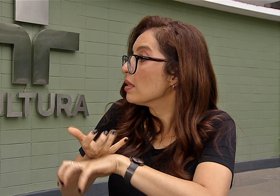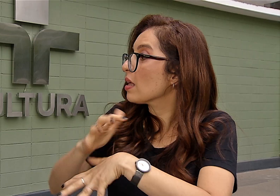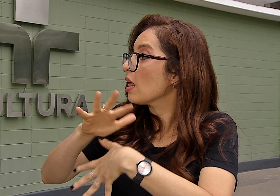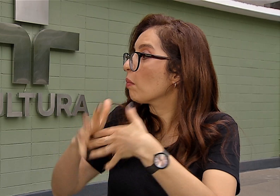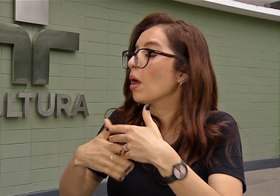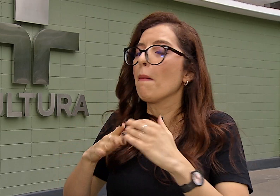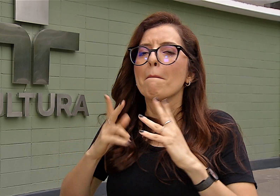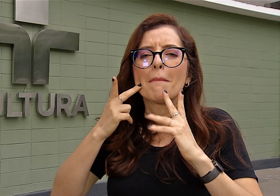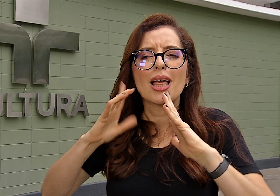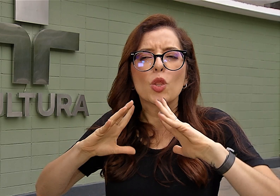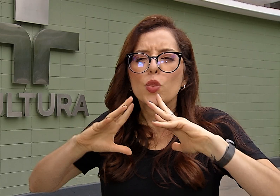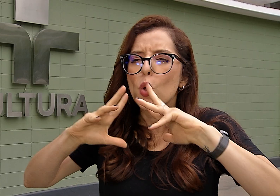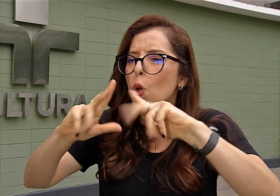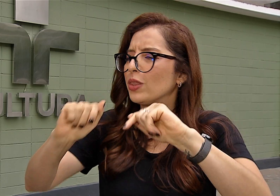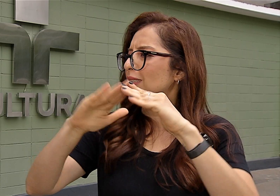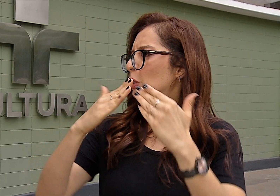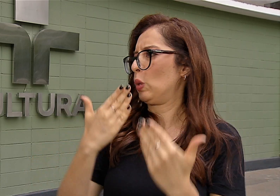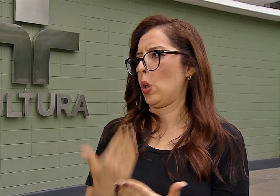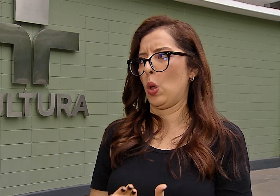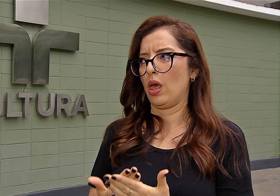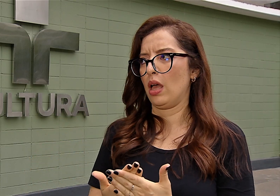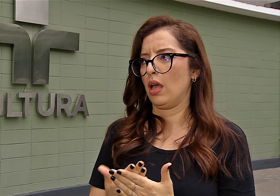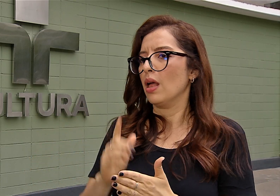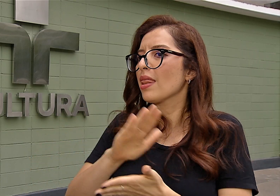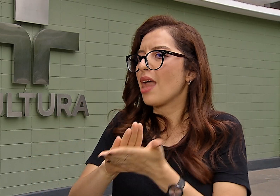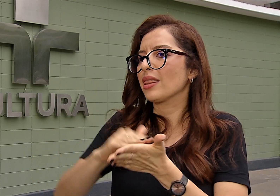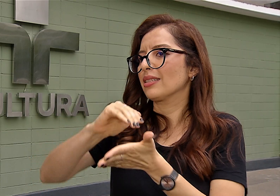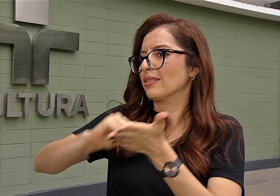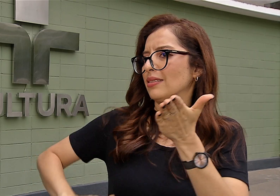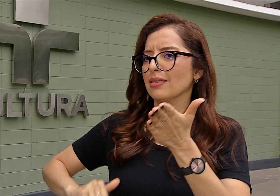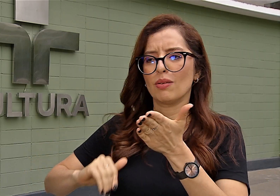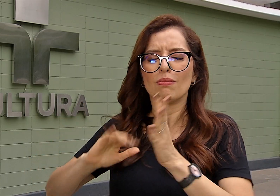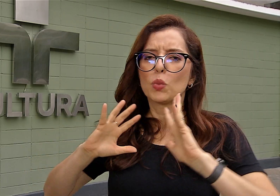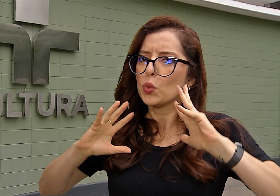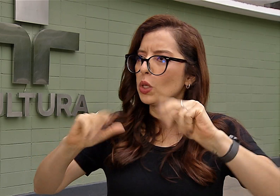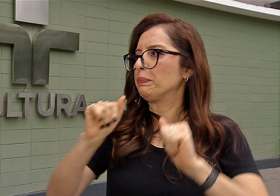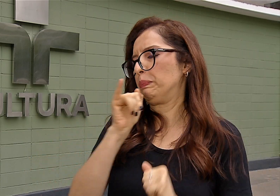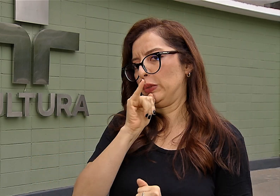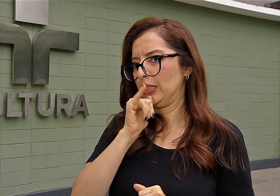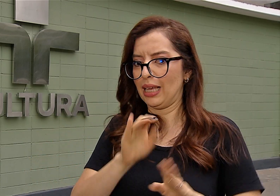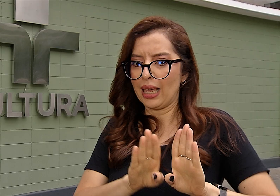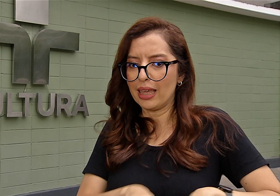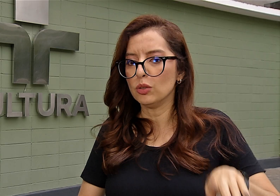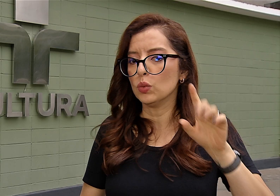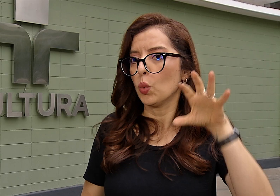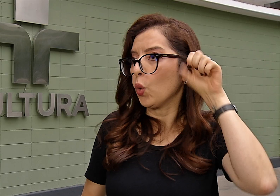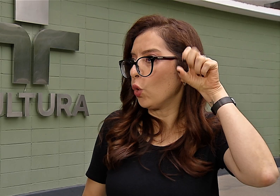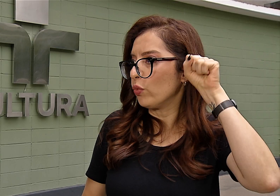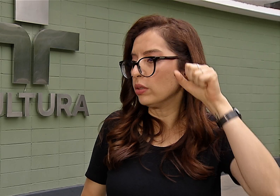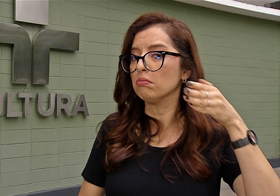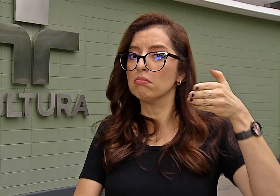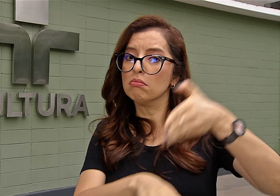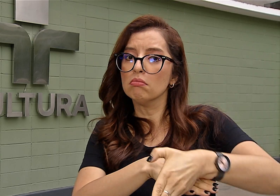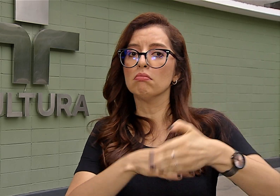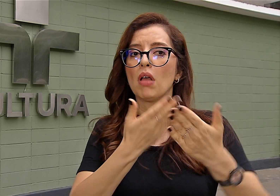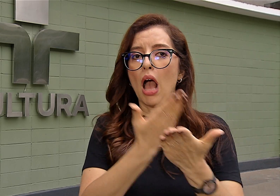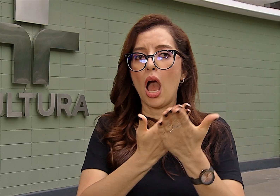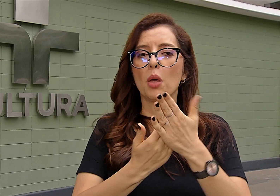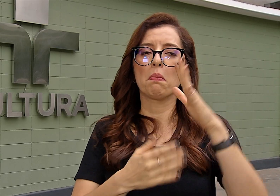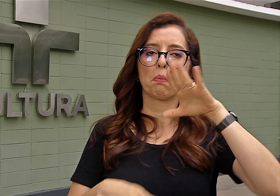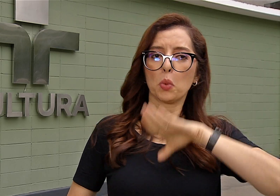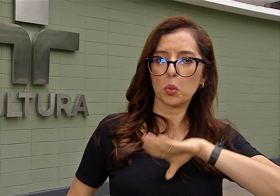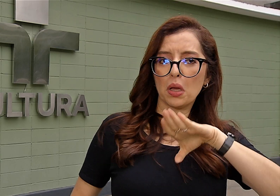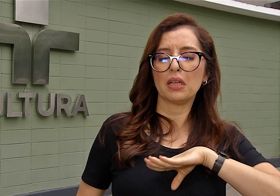são ofertas de cursos de Libras, disciplinas de Libras para todas as escolas. E não omitir, por exemplo, a criança